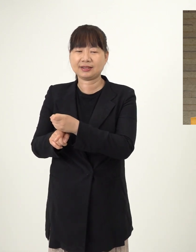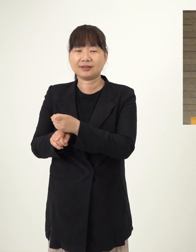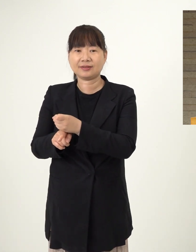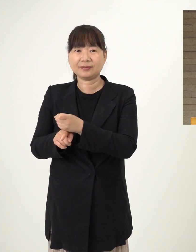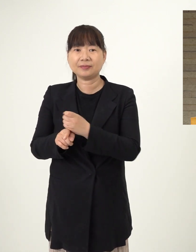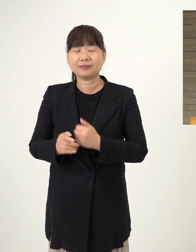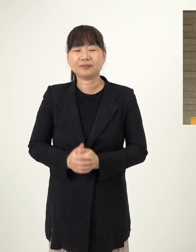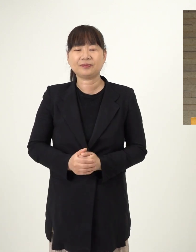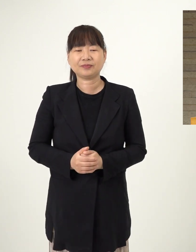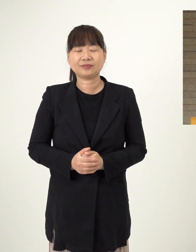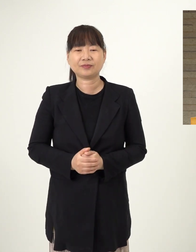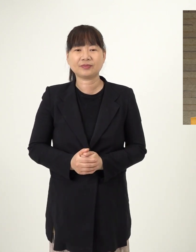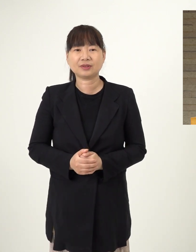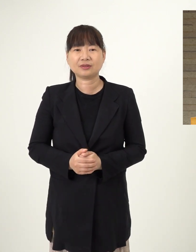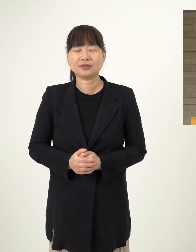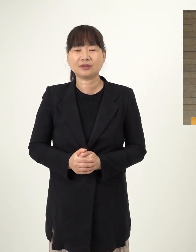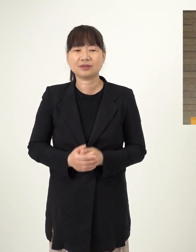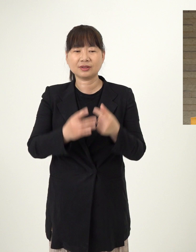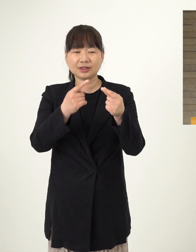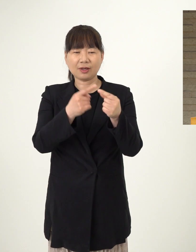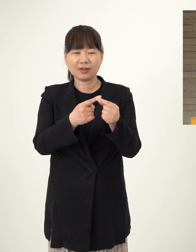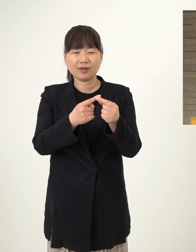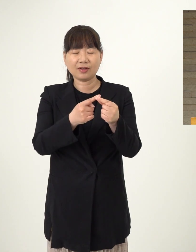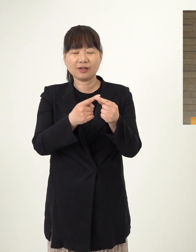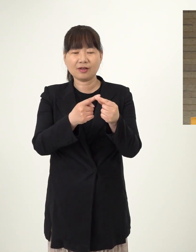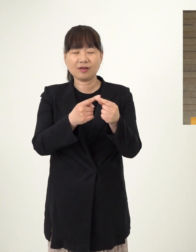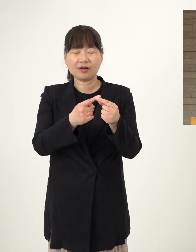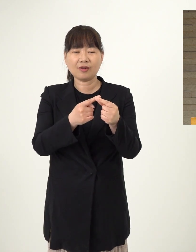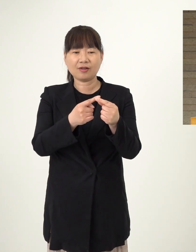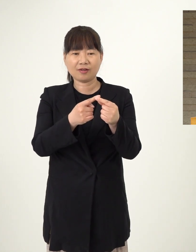자, 오늘 첫 절을 좀 보십시다. 첫 절.